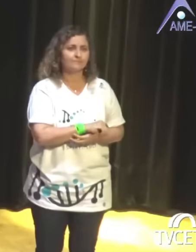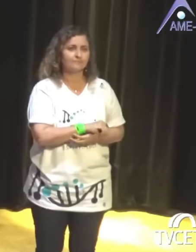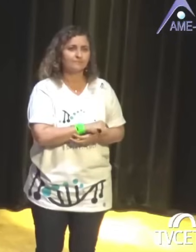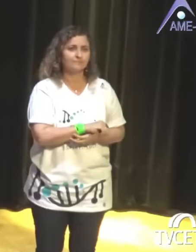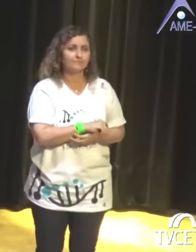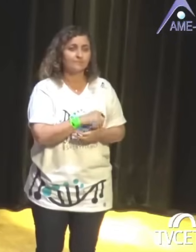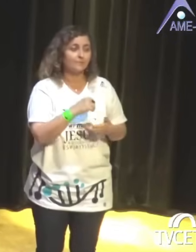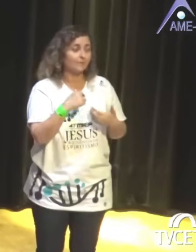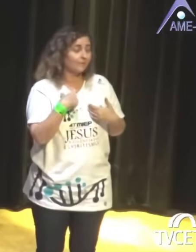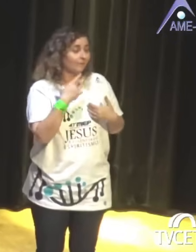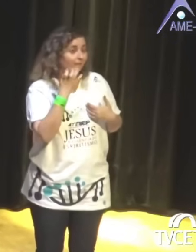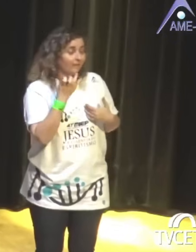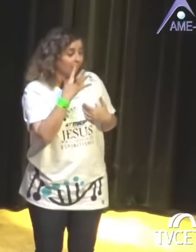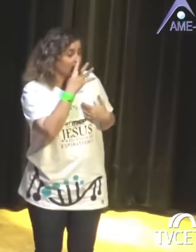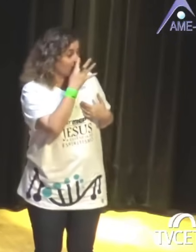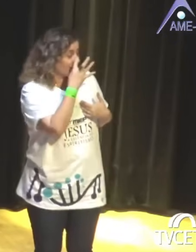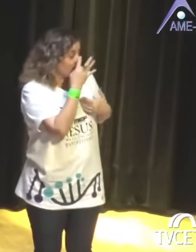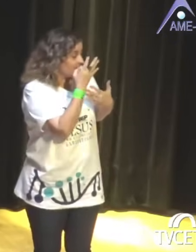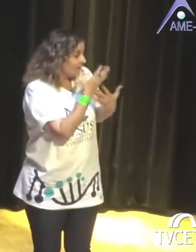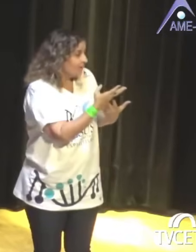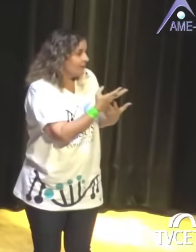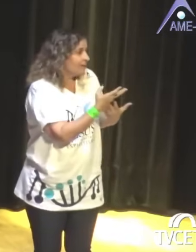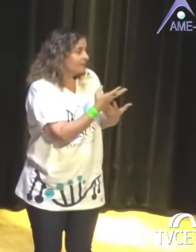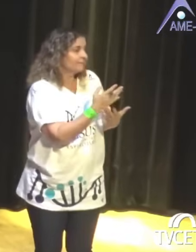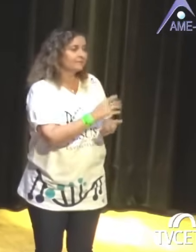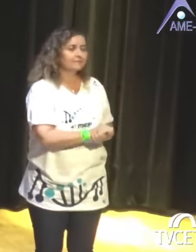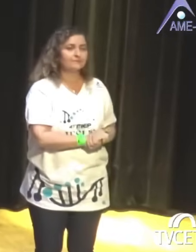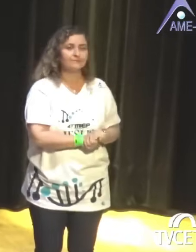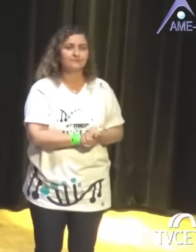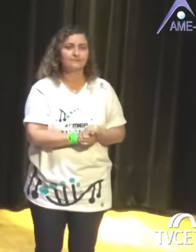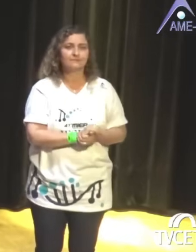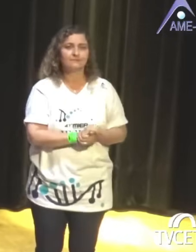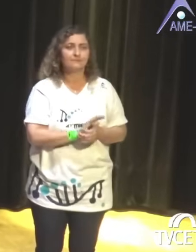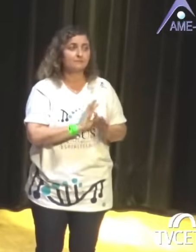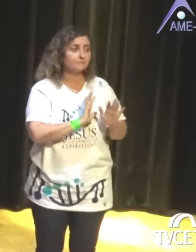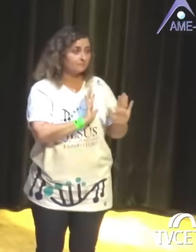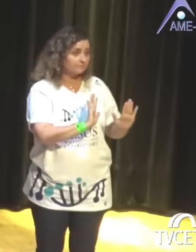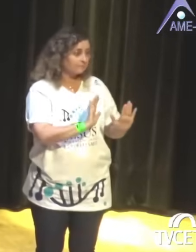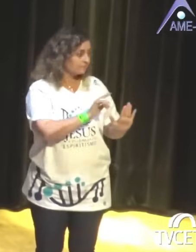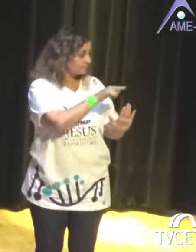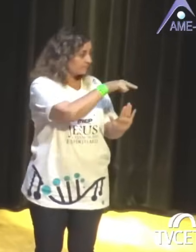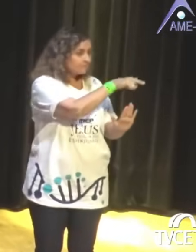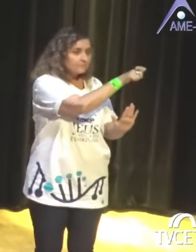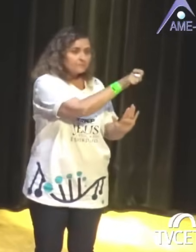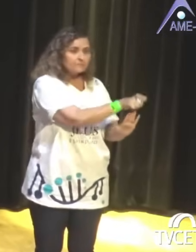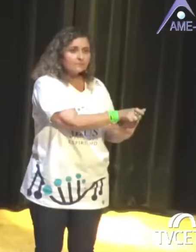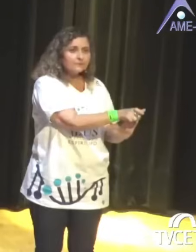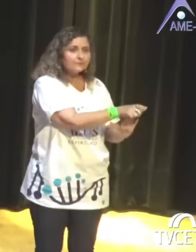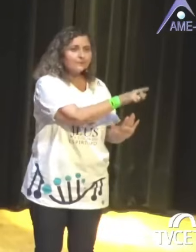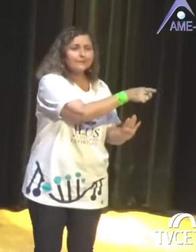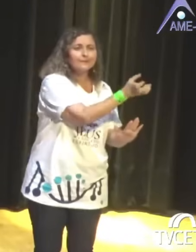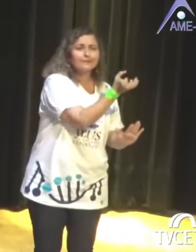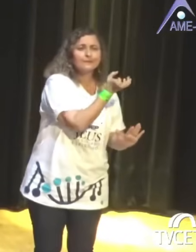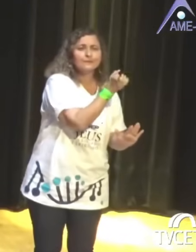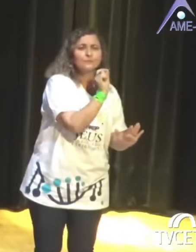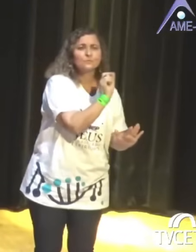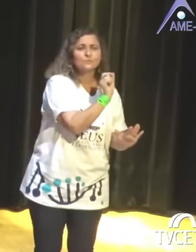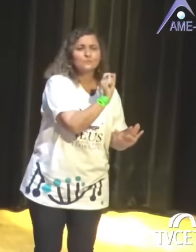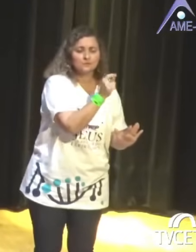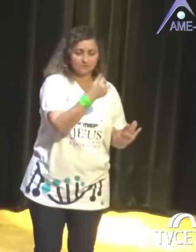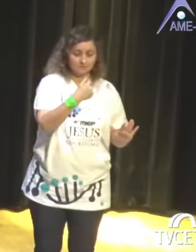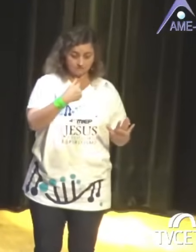eu tenho veneração por ele mas ele espera que eu me